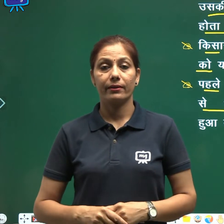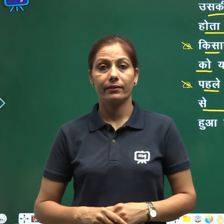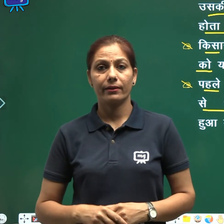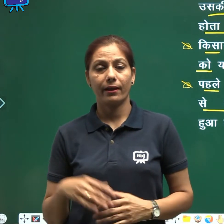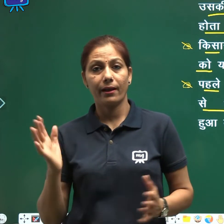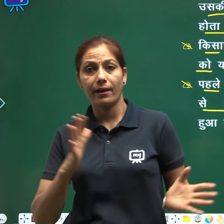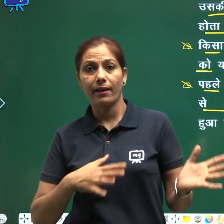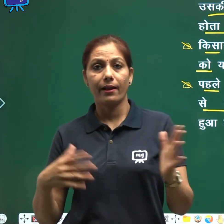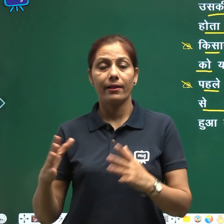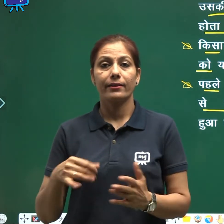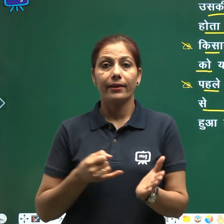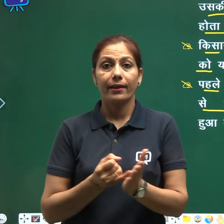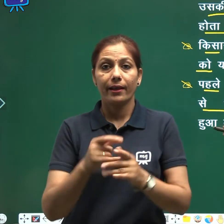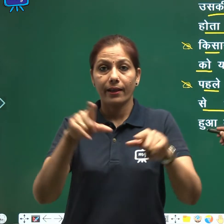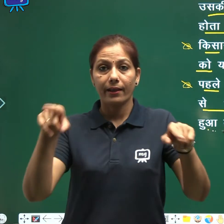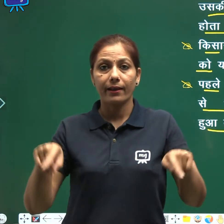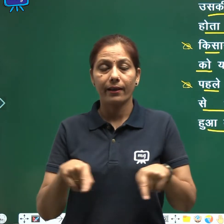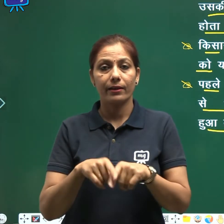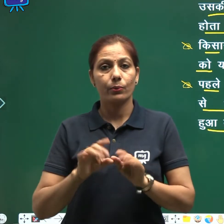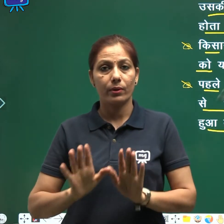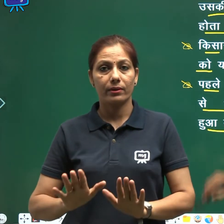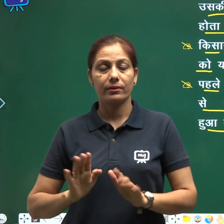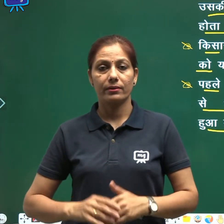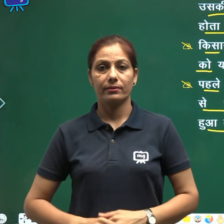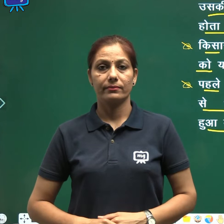लहराते खेत हुआ करते थे।